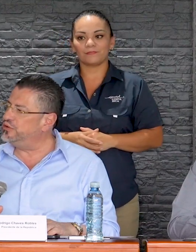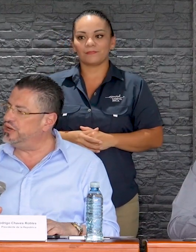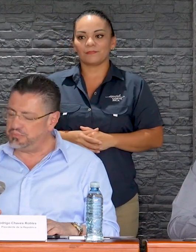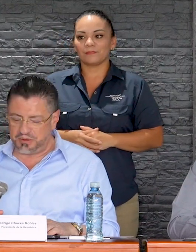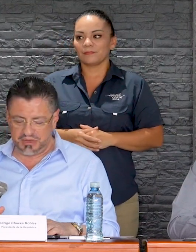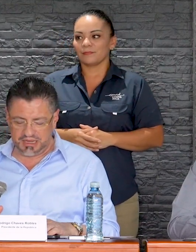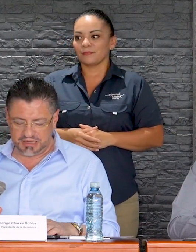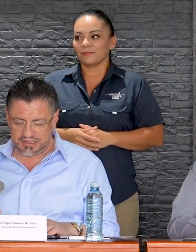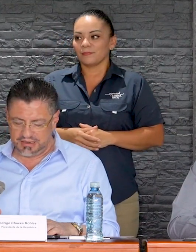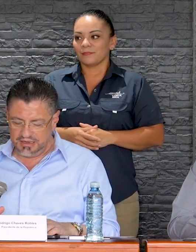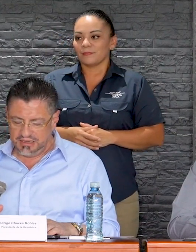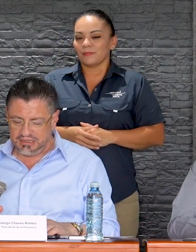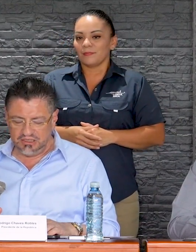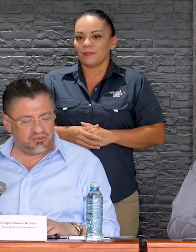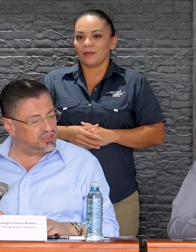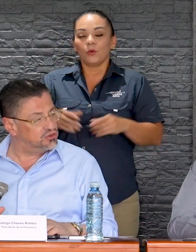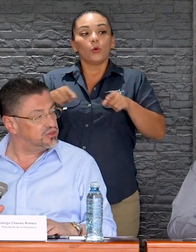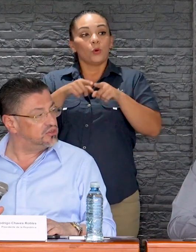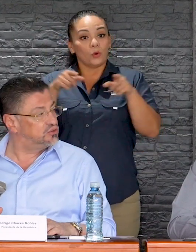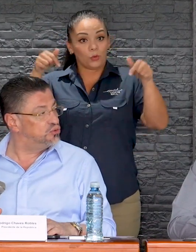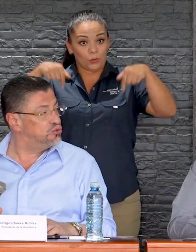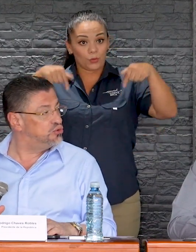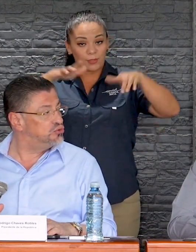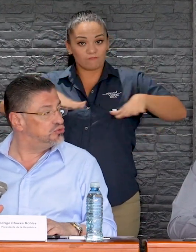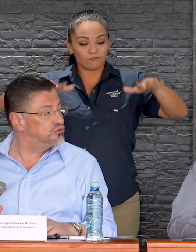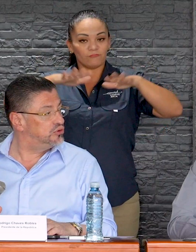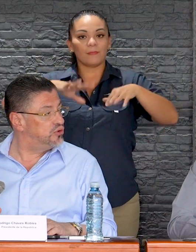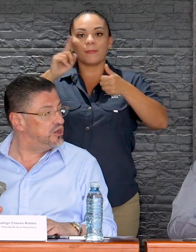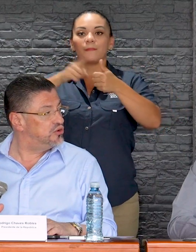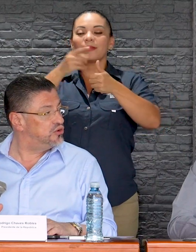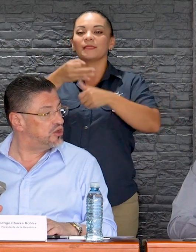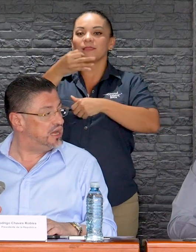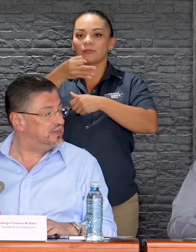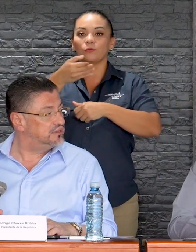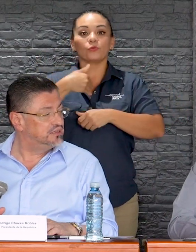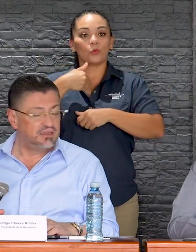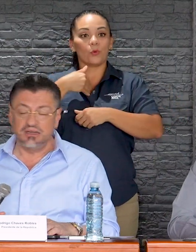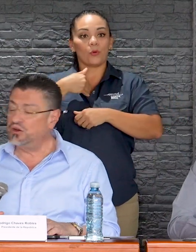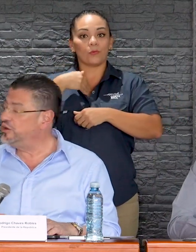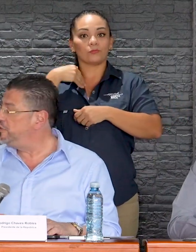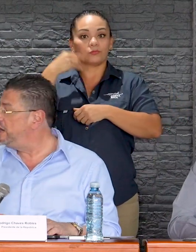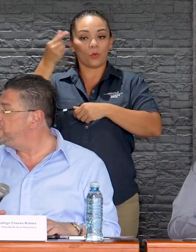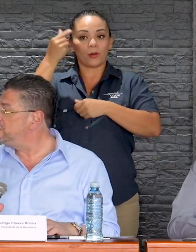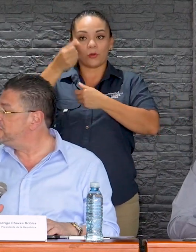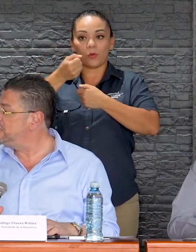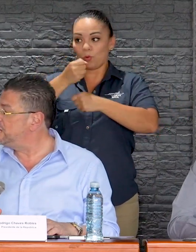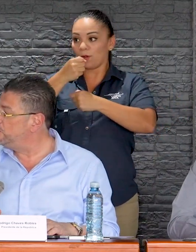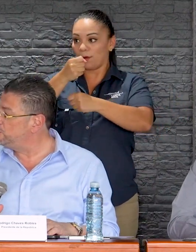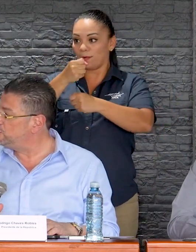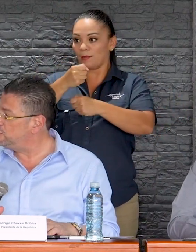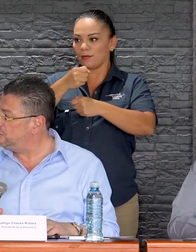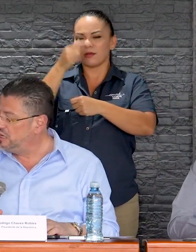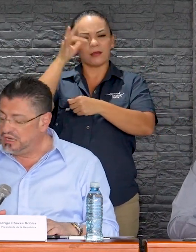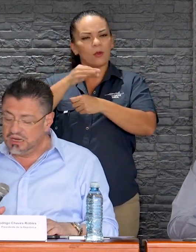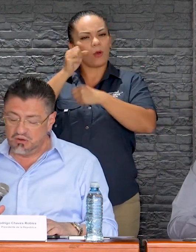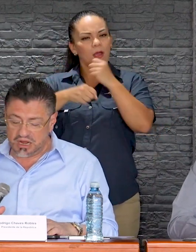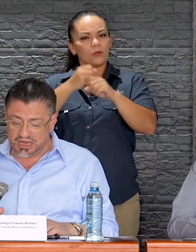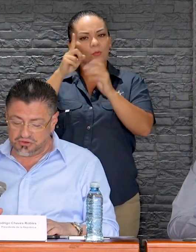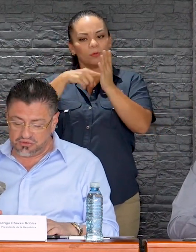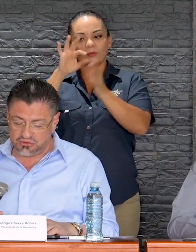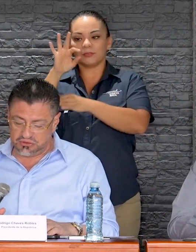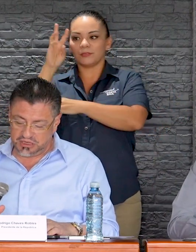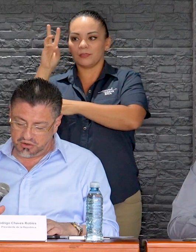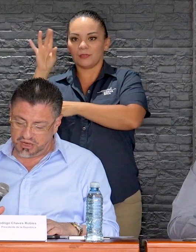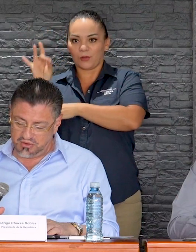Ustedes fueron el primer distrito que estuvo un gobierno local, creo que fue en el año 68. Lo